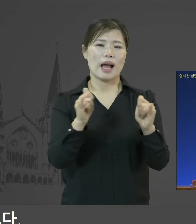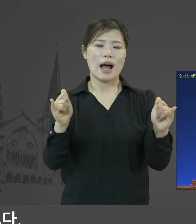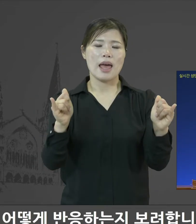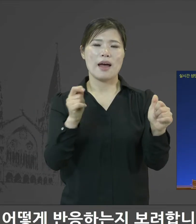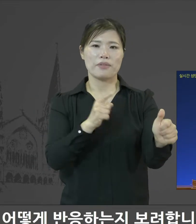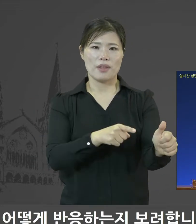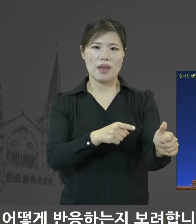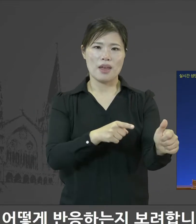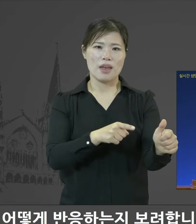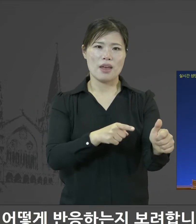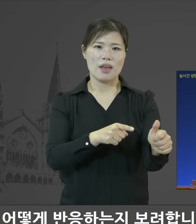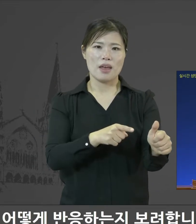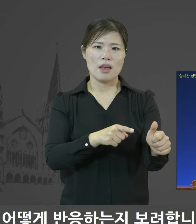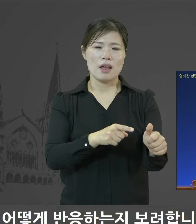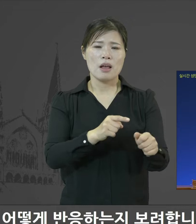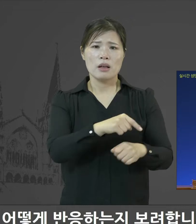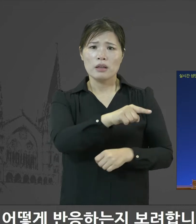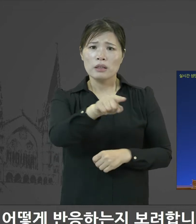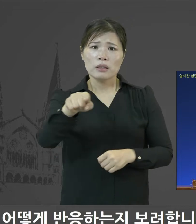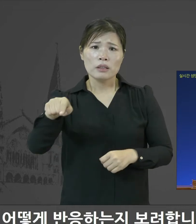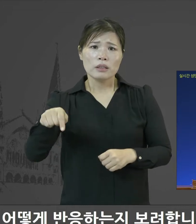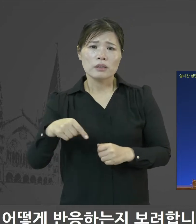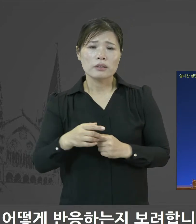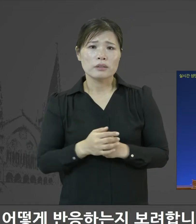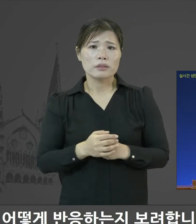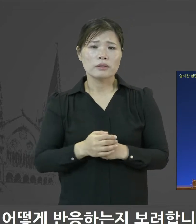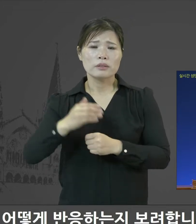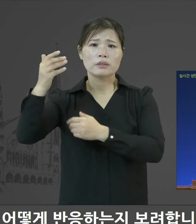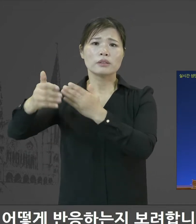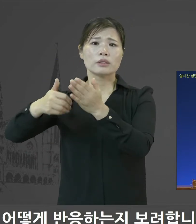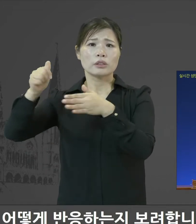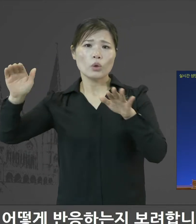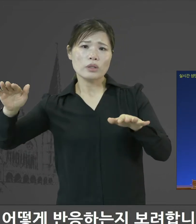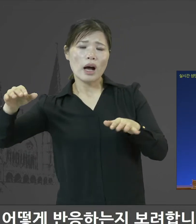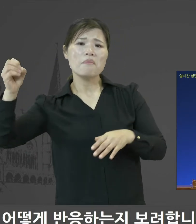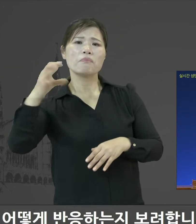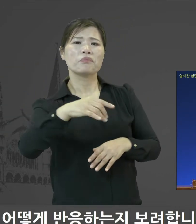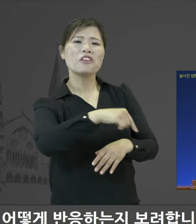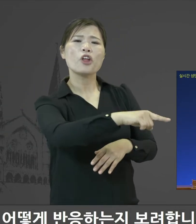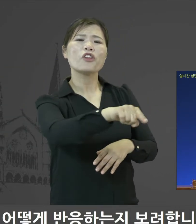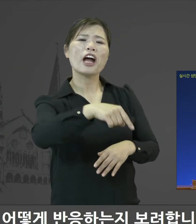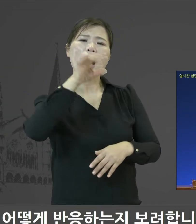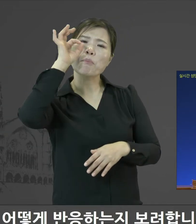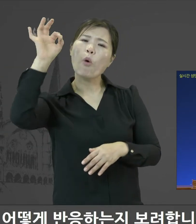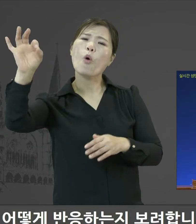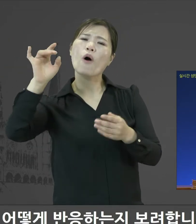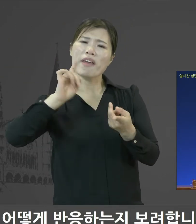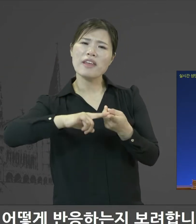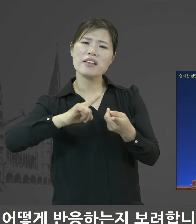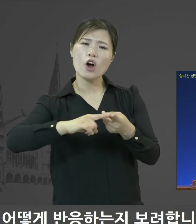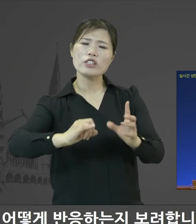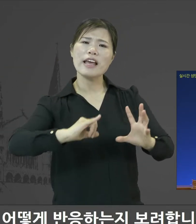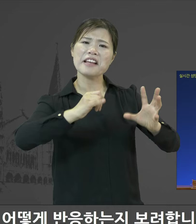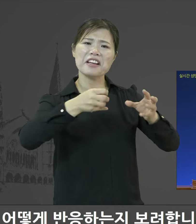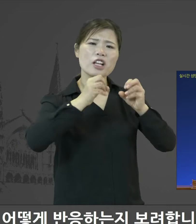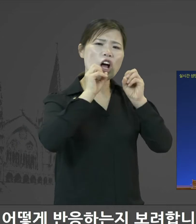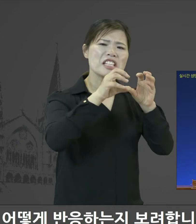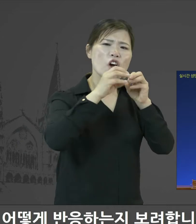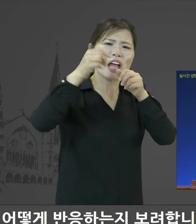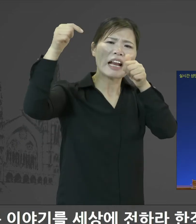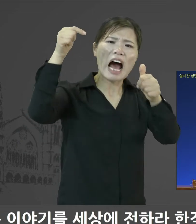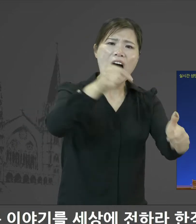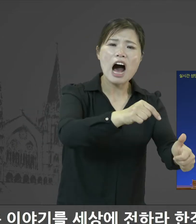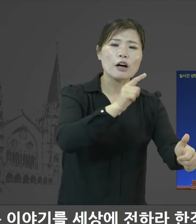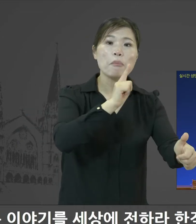들은 이야기를 세상에 가서 전하라 이렇게 얘기한 적이 없습니다. 니네가 본 것을 세상에 가서 알려라 이렇게 말한